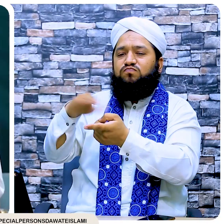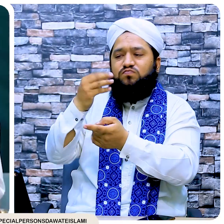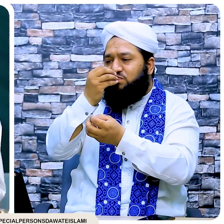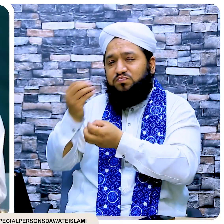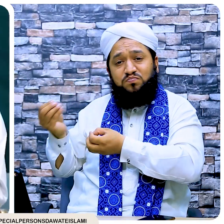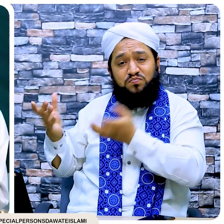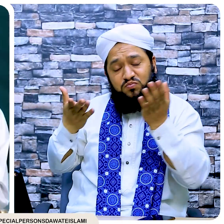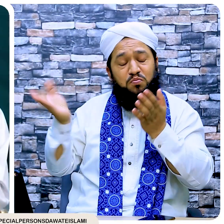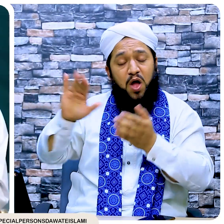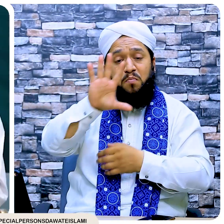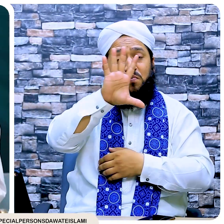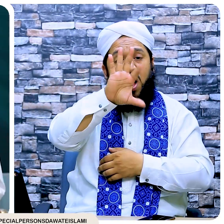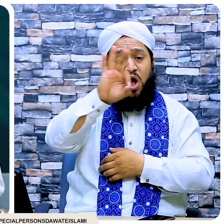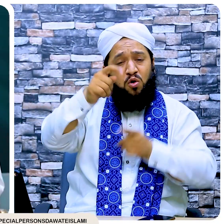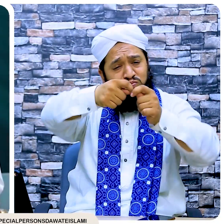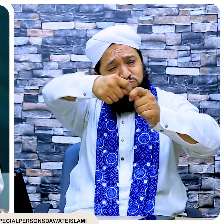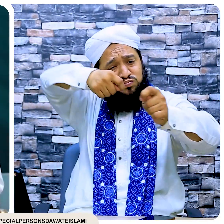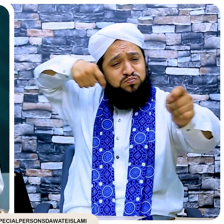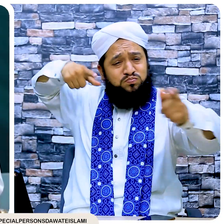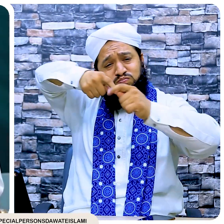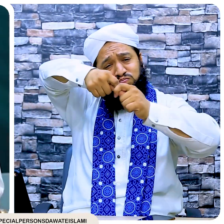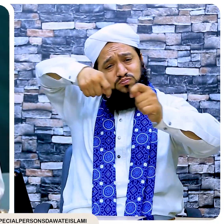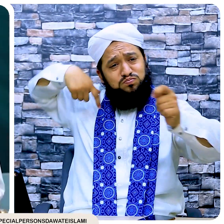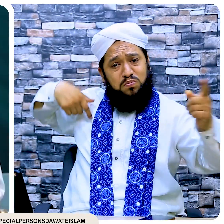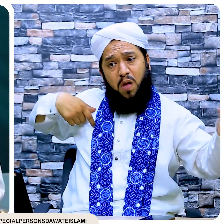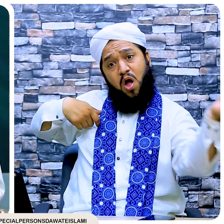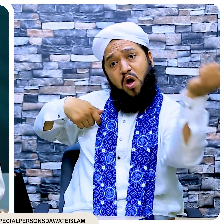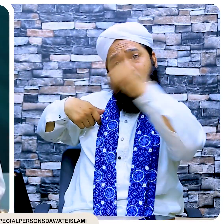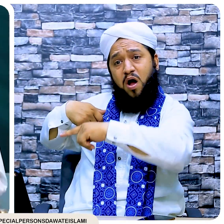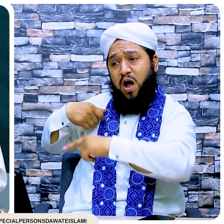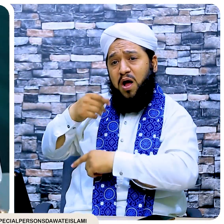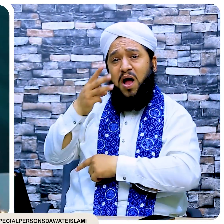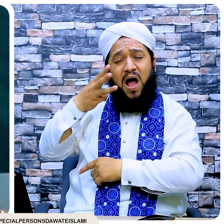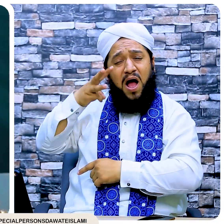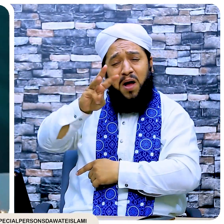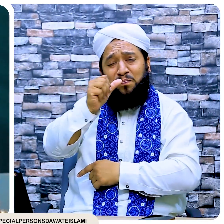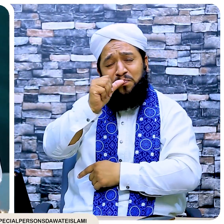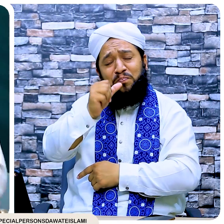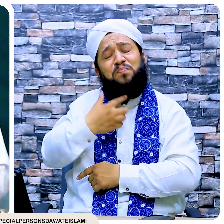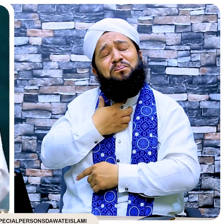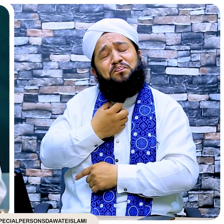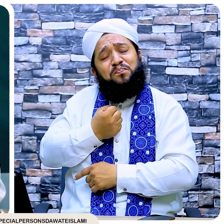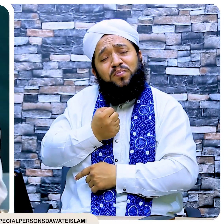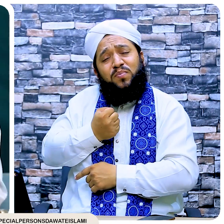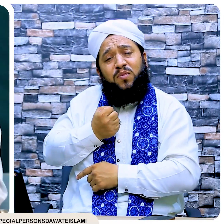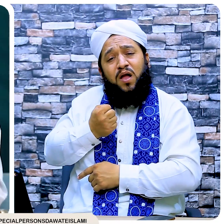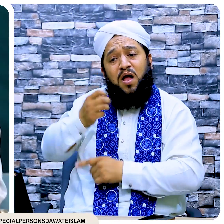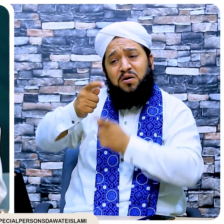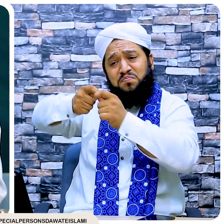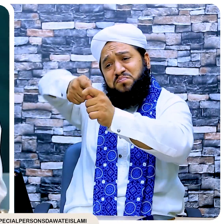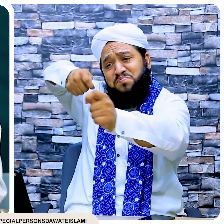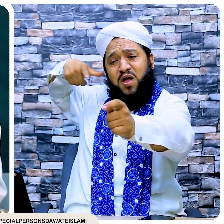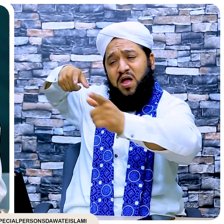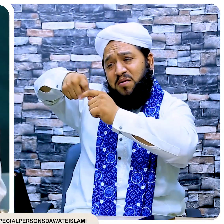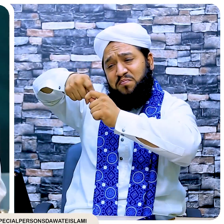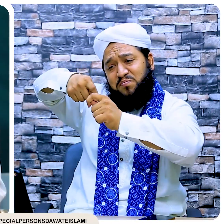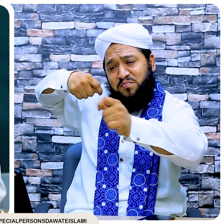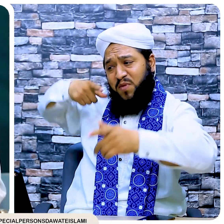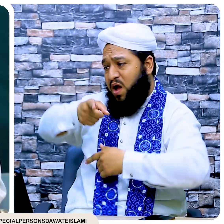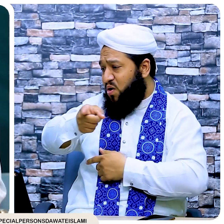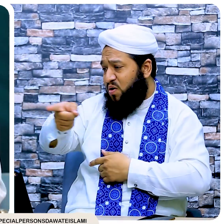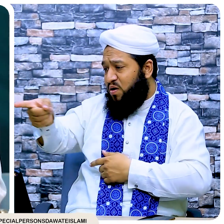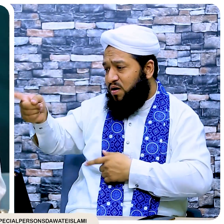نے 500 تیر انداز بھیجے۔ اب 3 دن کے پیاسوں پر تیروں کی بارش شروع ہو گئی۔ وہ تیر بھی اہل بیت